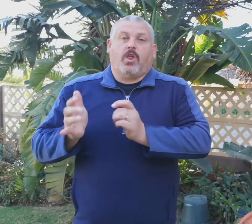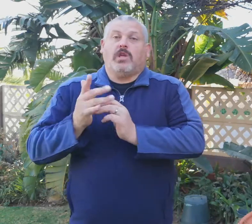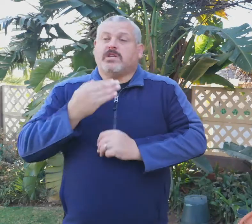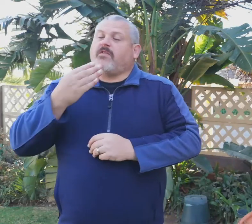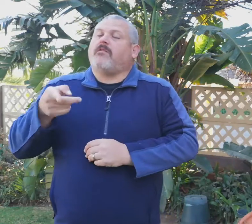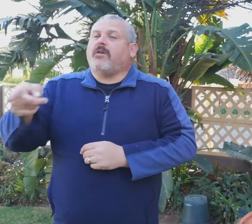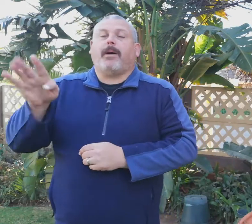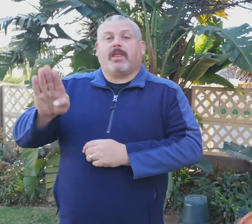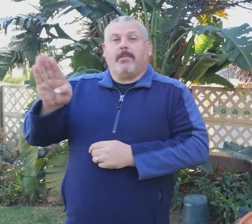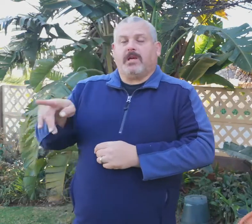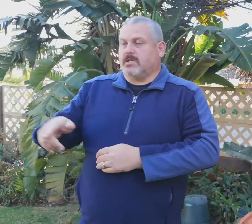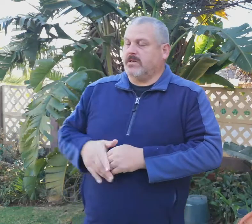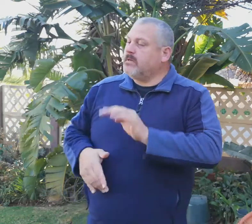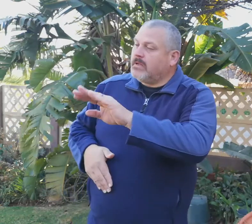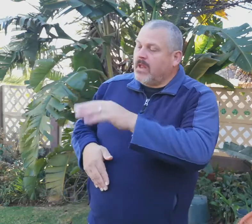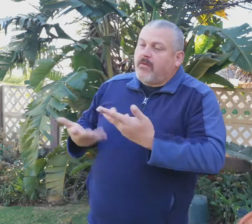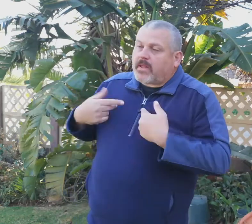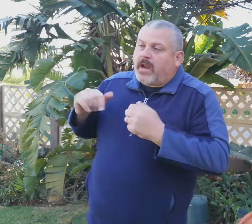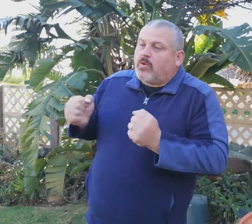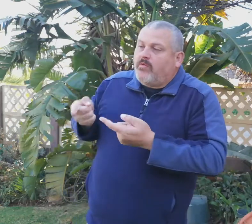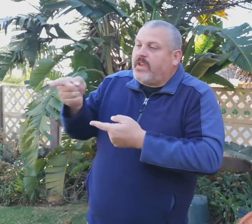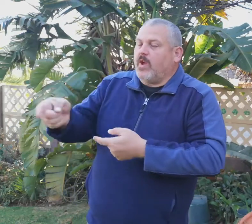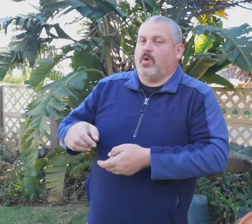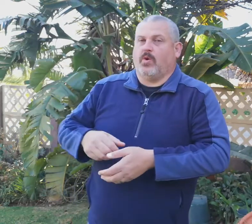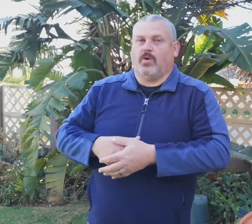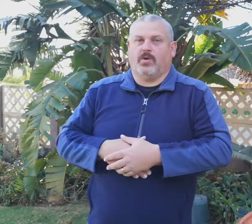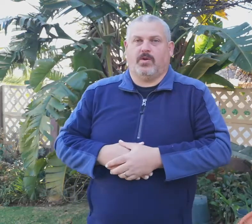Jesus. En Jesus vraag vir Bartimeus, wat kan ek doen vir jou?